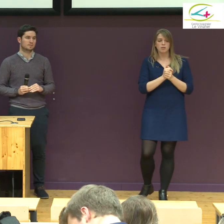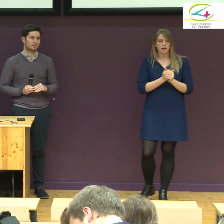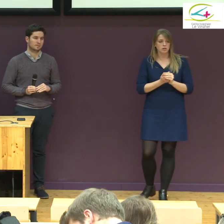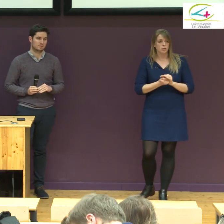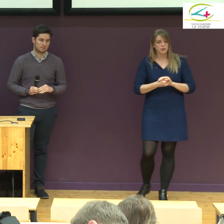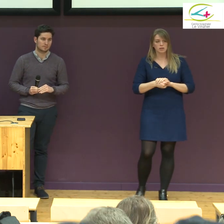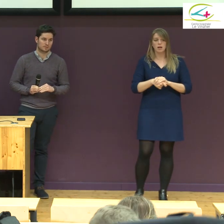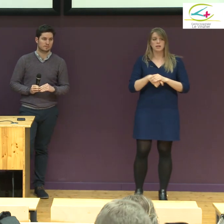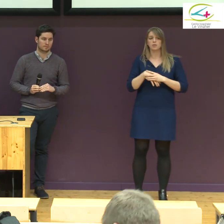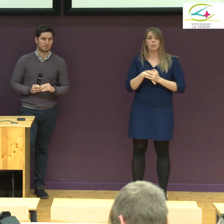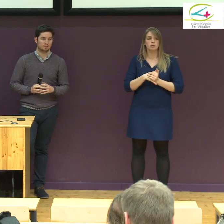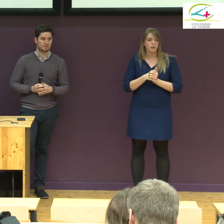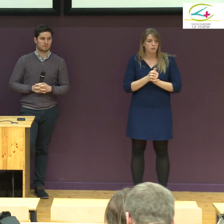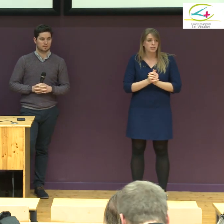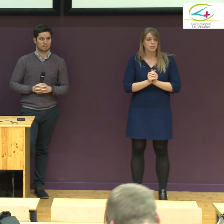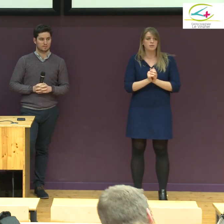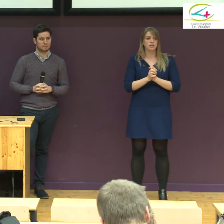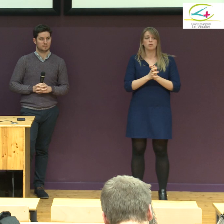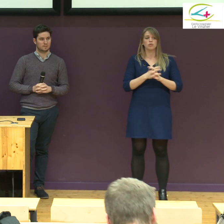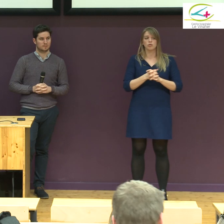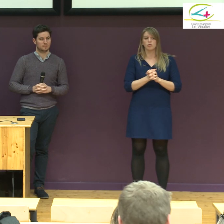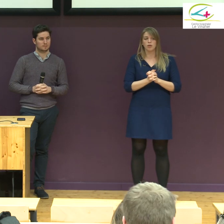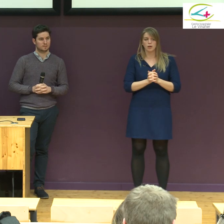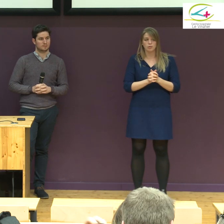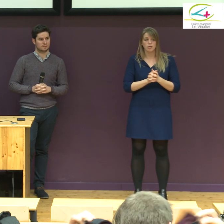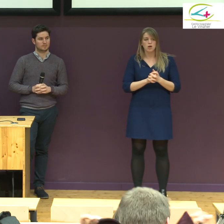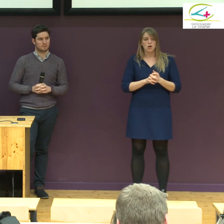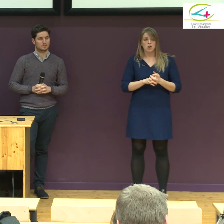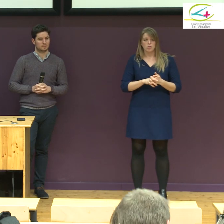qui n'ont pas à l'école, par exemple, etc., et qui n'ont pas de vie éducative.